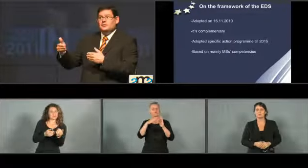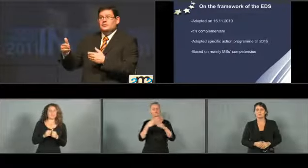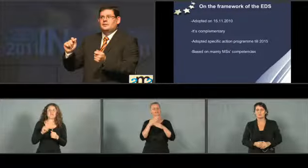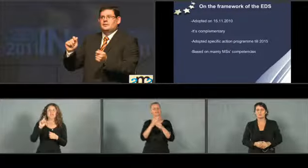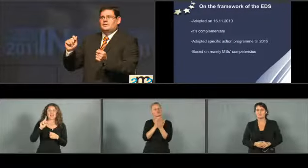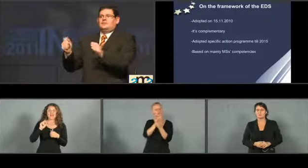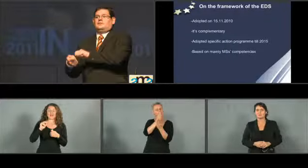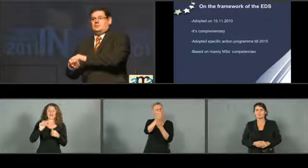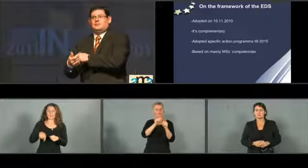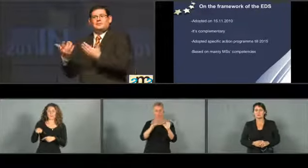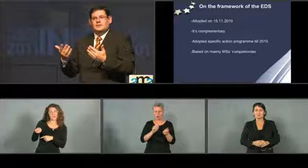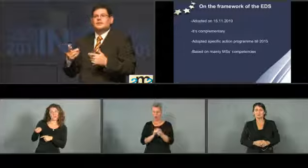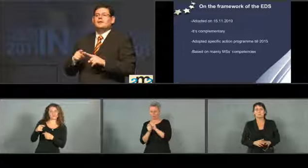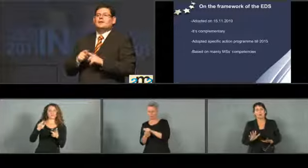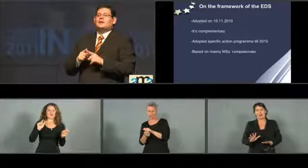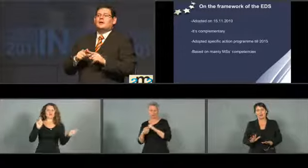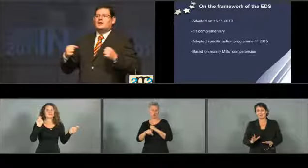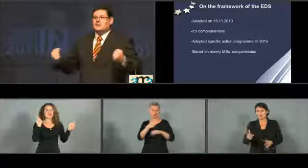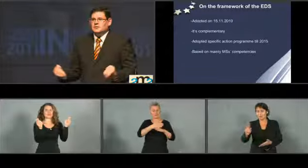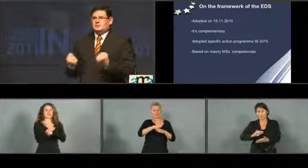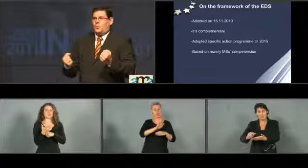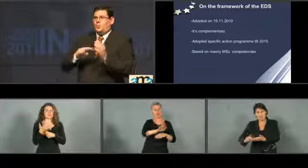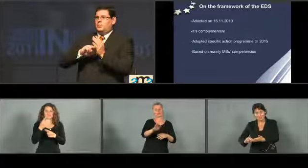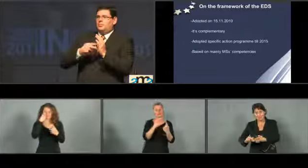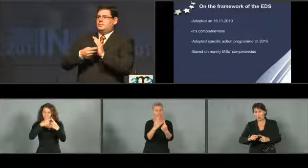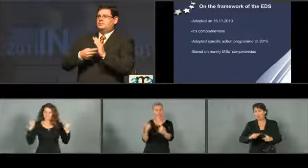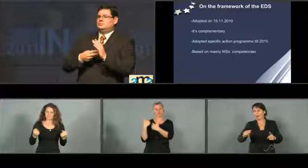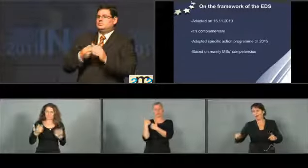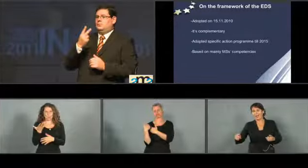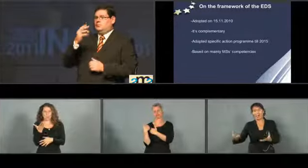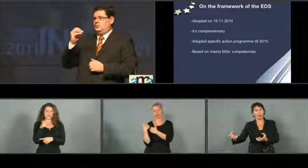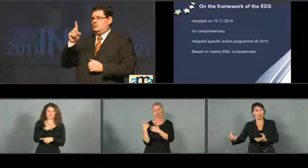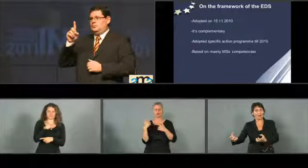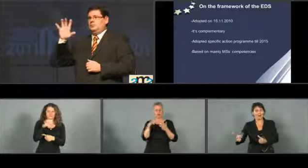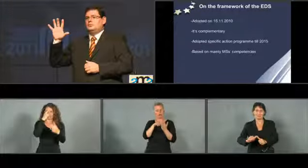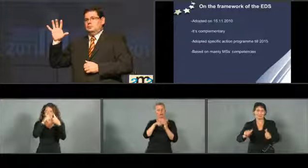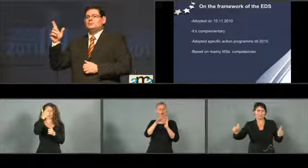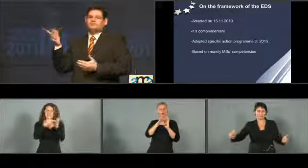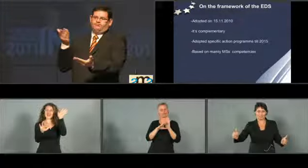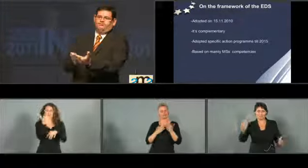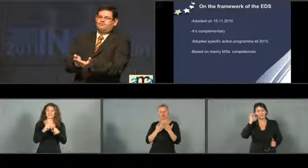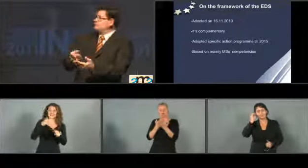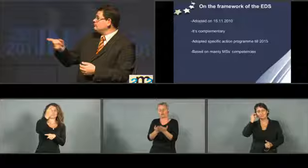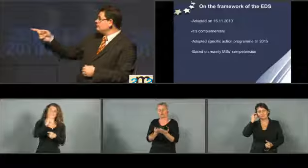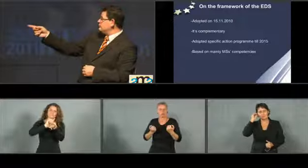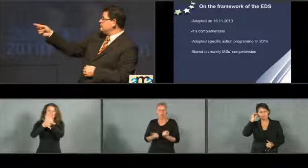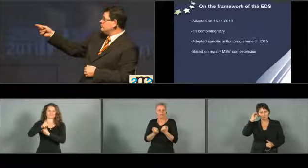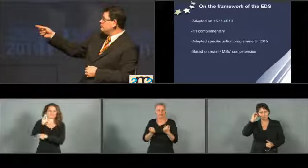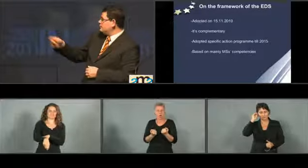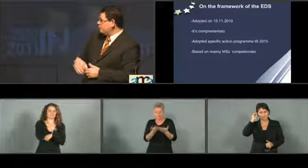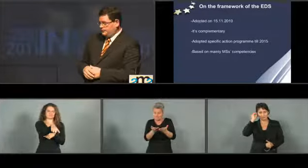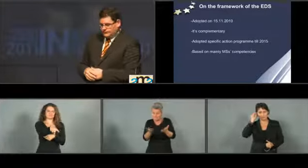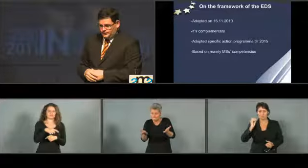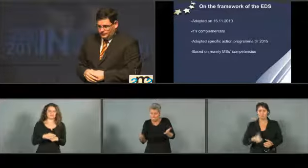faire. Des mesures sont proposées, mais il peut exister des changements. Et l'idée, c'est